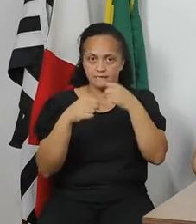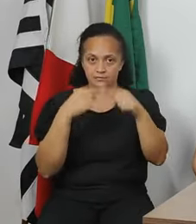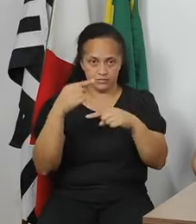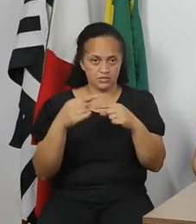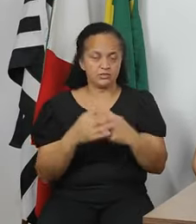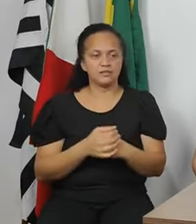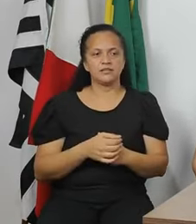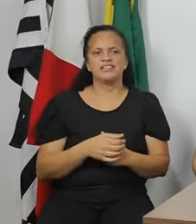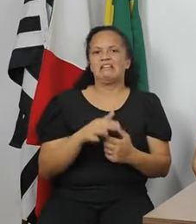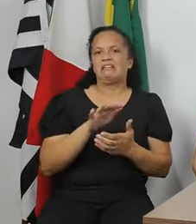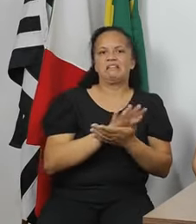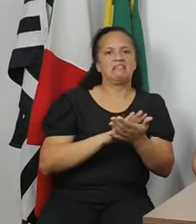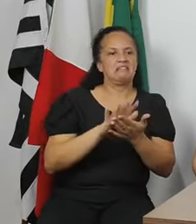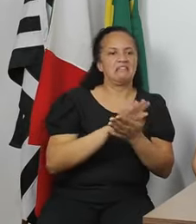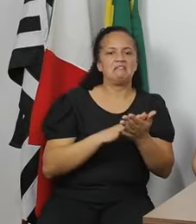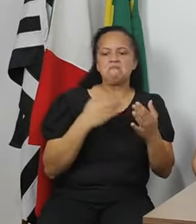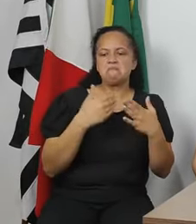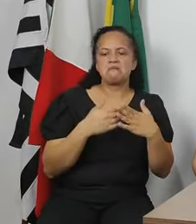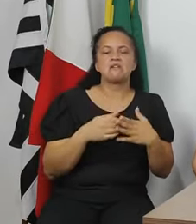você comer um monte de porcaria.